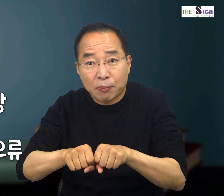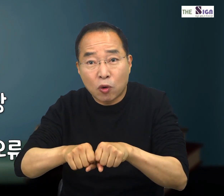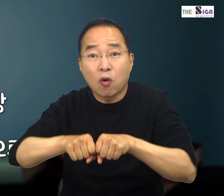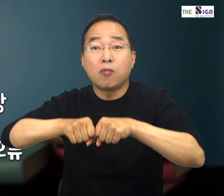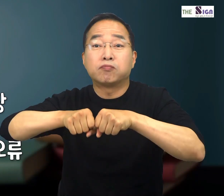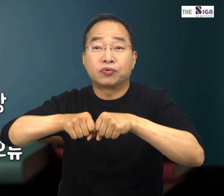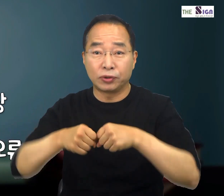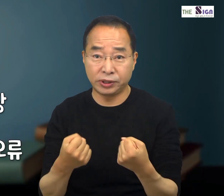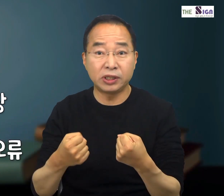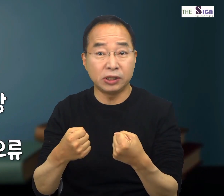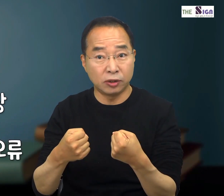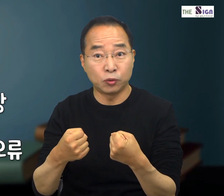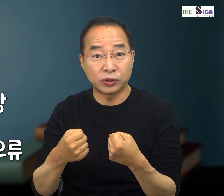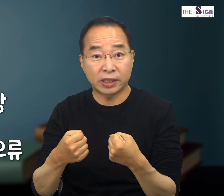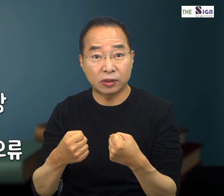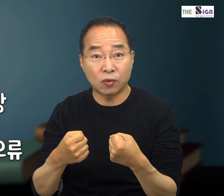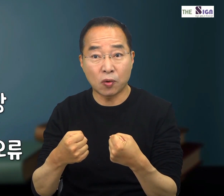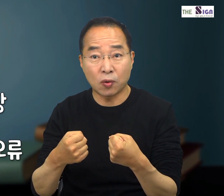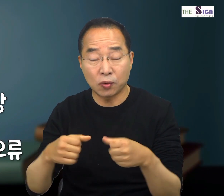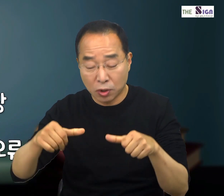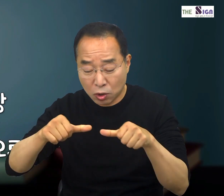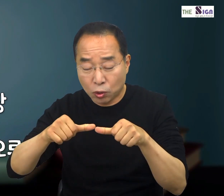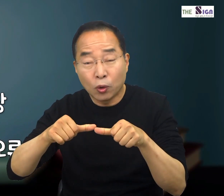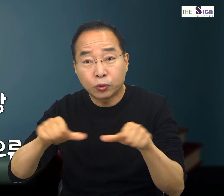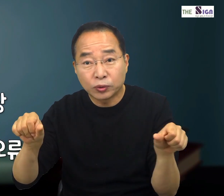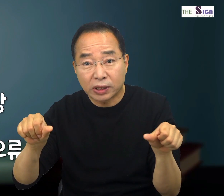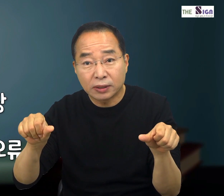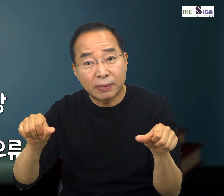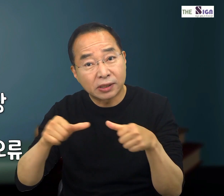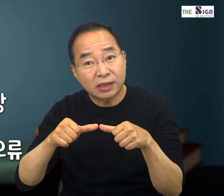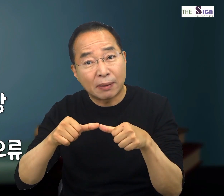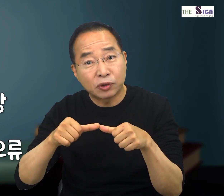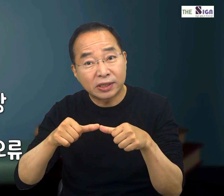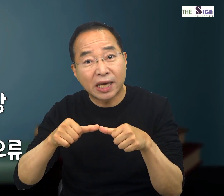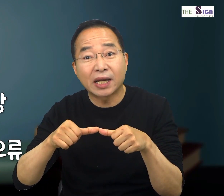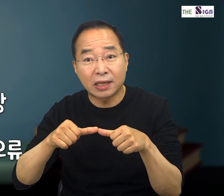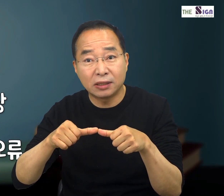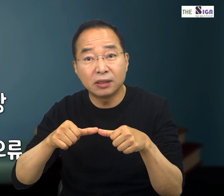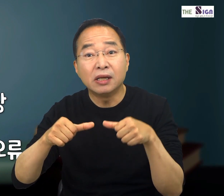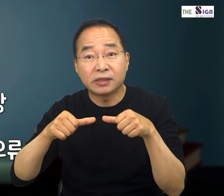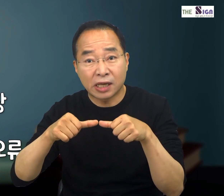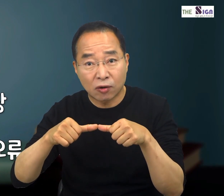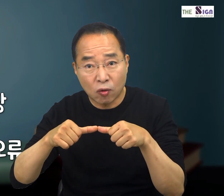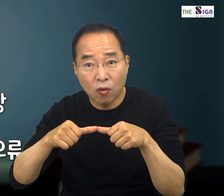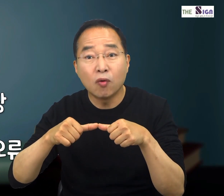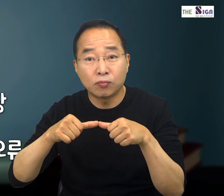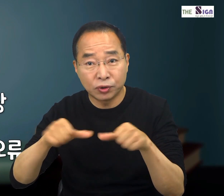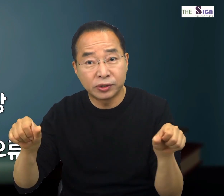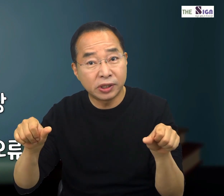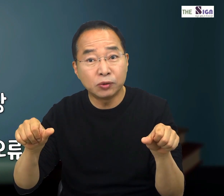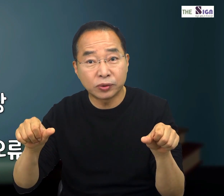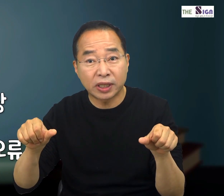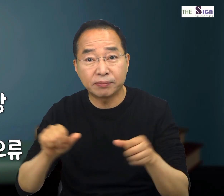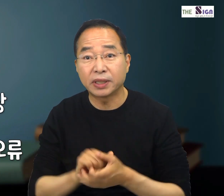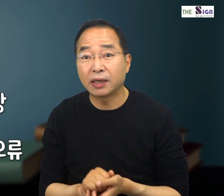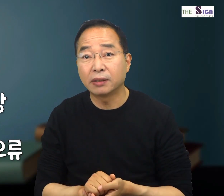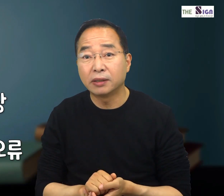잡고 부러뜨리는 이런 동작이고, 요 동작은 마치 나뭇가지 하나를 잡고 부러뜨리는 동작입니다.